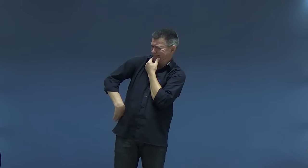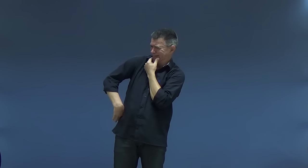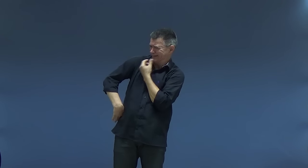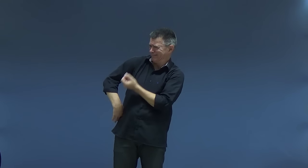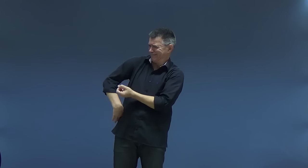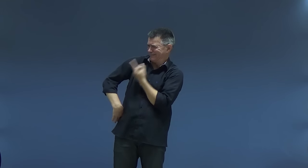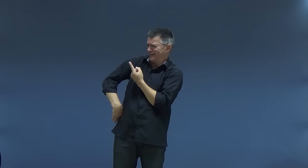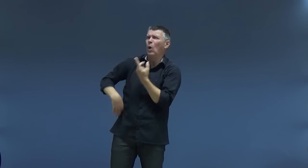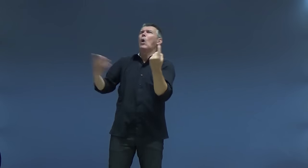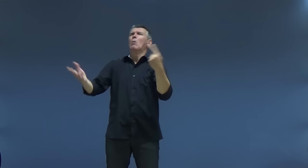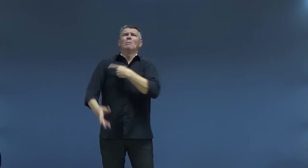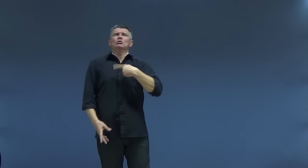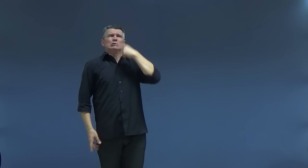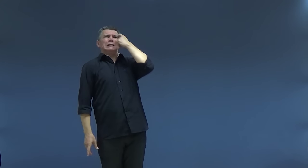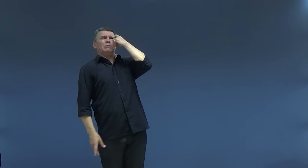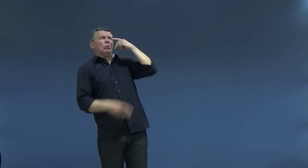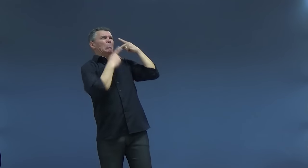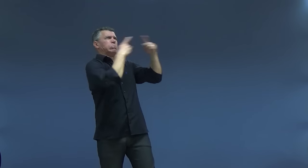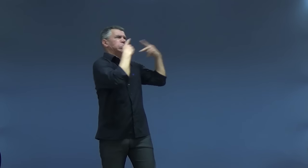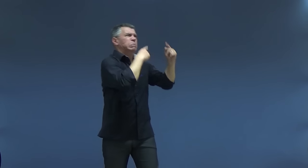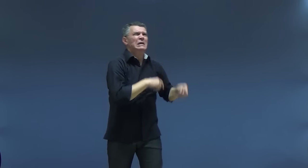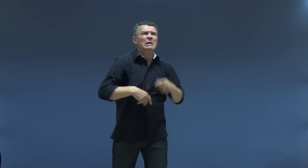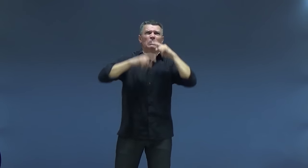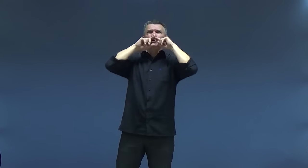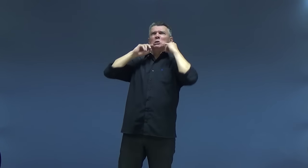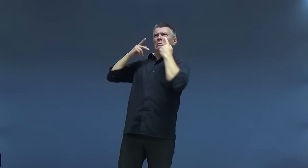crente? Ah, mas quando o pastor Pascoal,